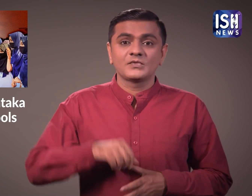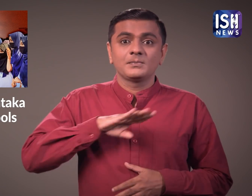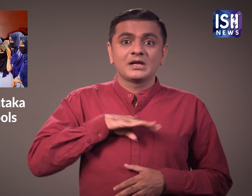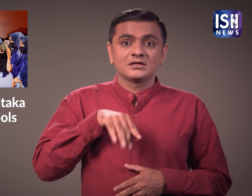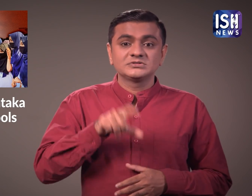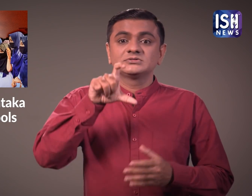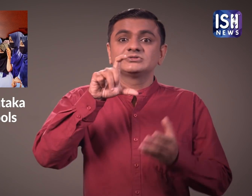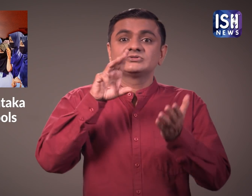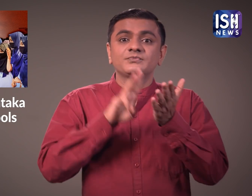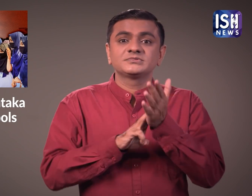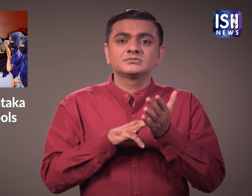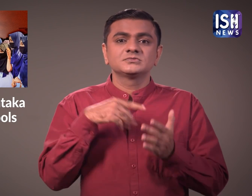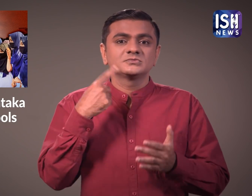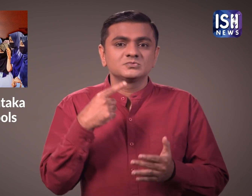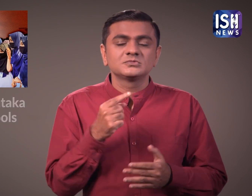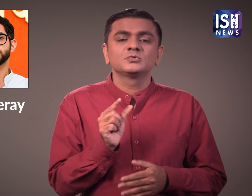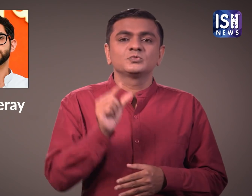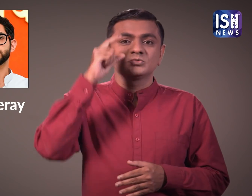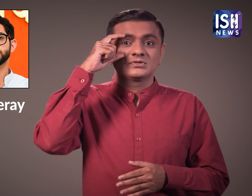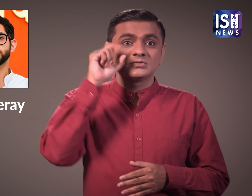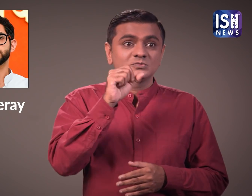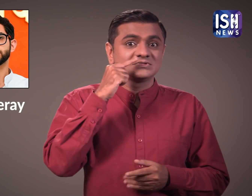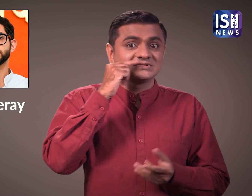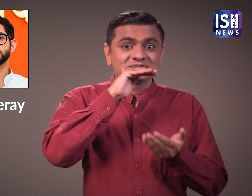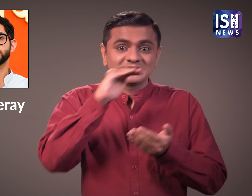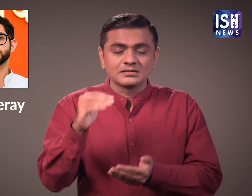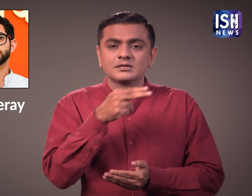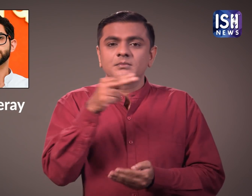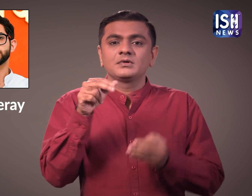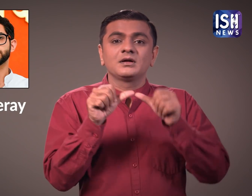महराष्ट्रा के मुख्यमंत्री उद्दव ठाकरे के बेटे अधित्य ठाकरे ने कहा,